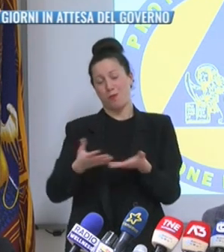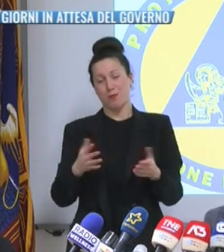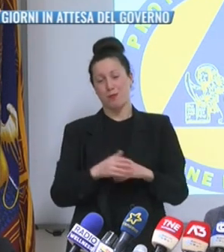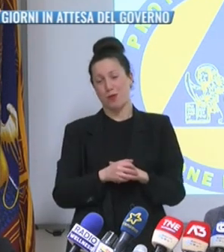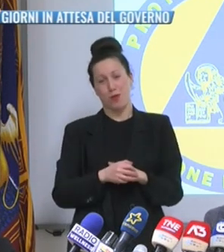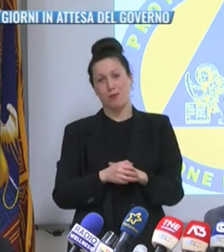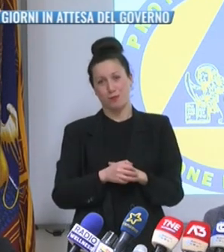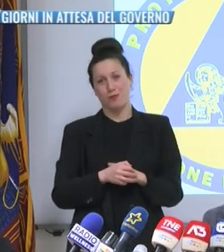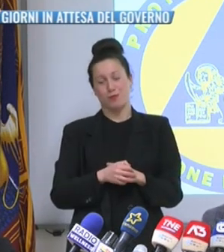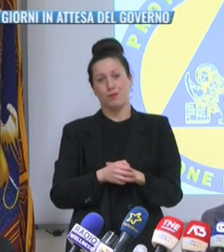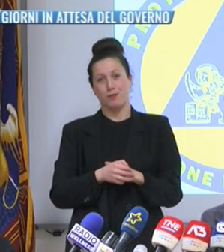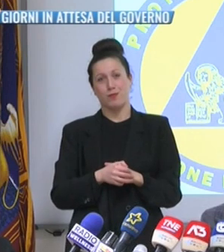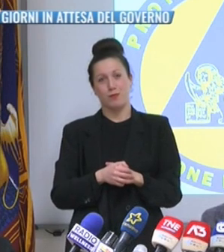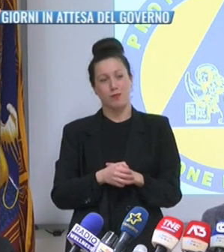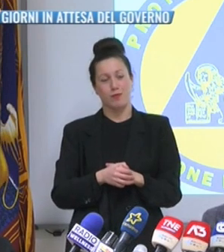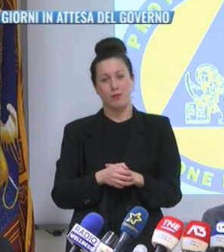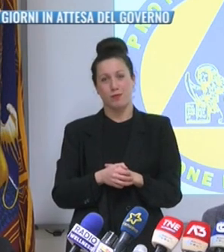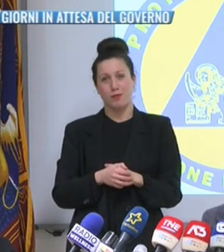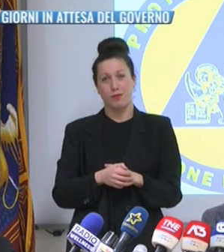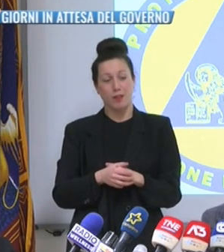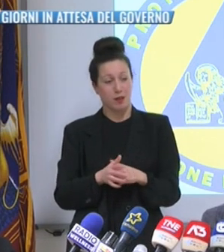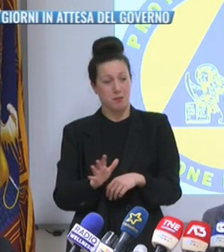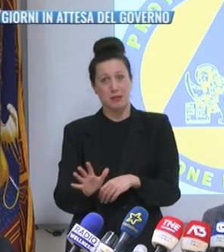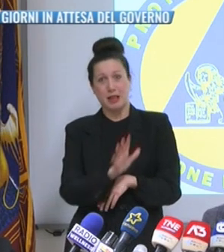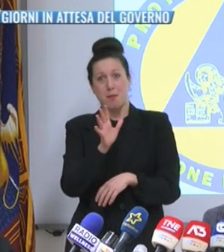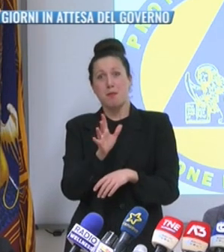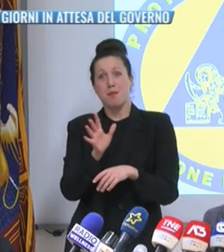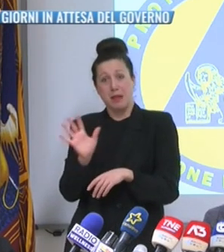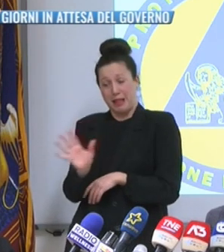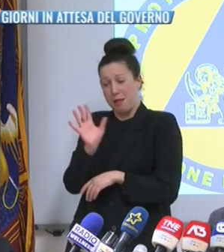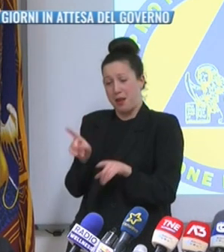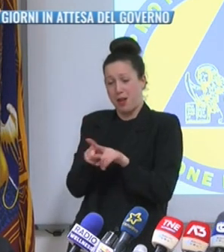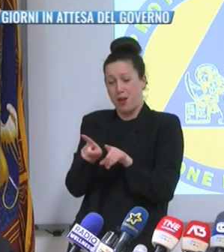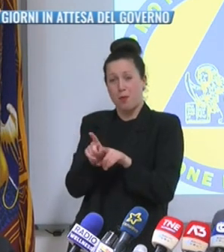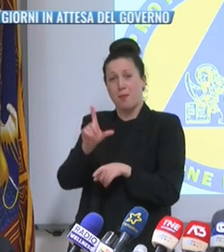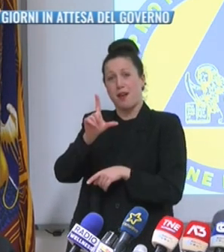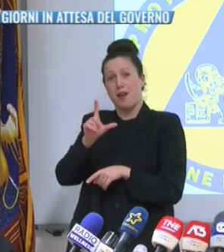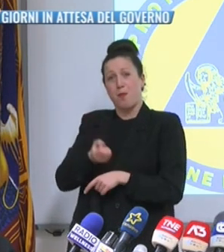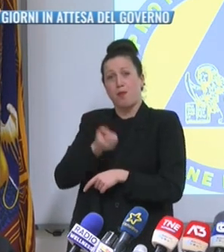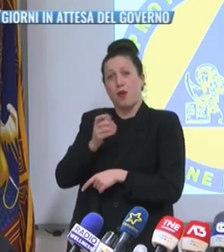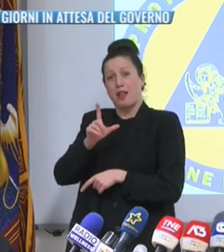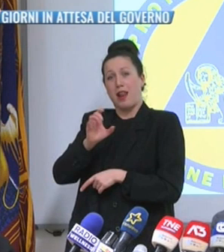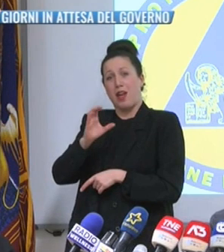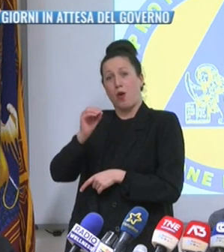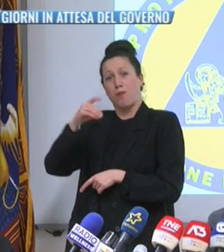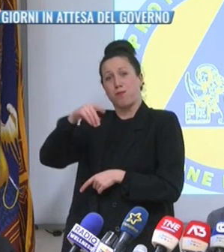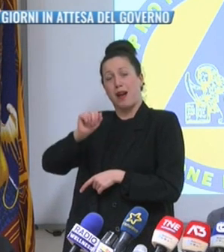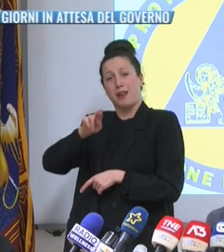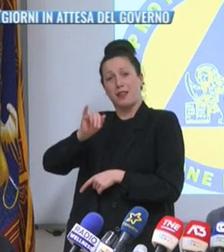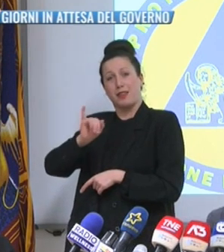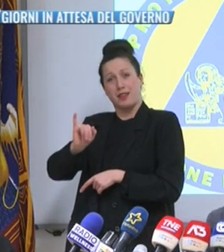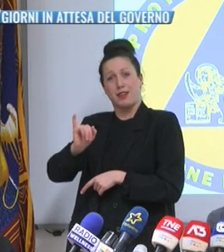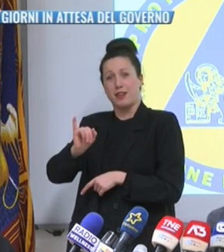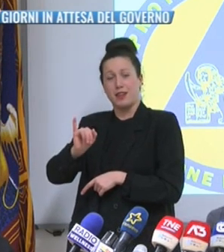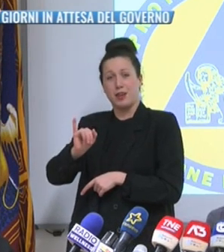C'era chi era? Leopardi col pessimismo cosmico? Insomma, adesso non esageriamo, ma sono quasi tutte le poesie a memoria di